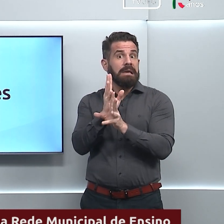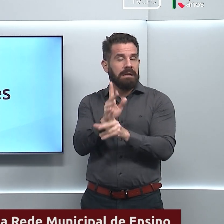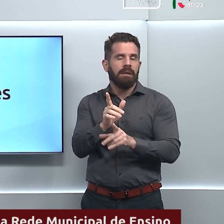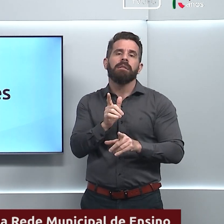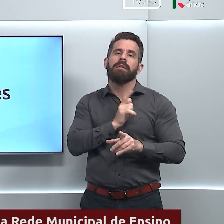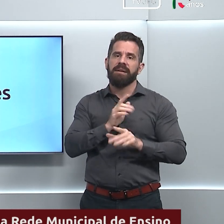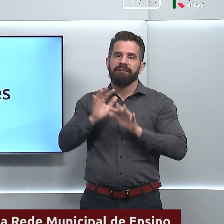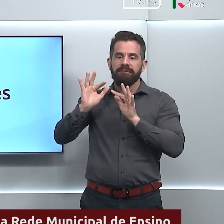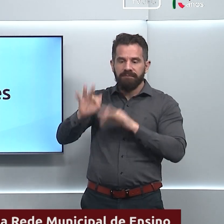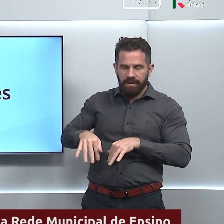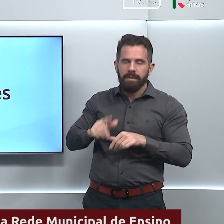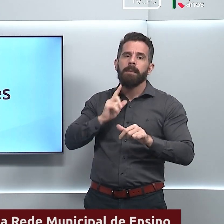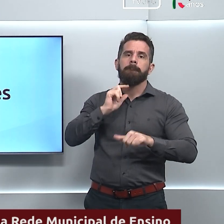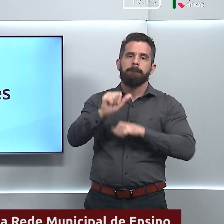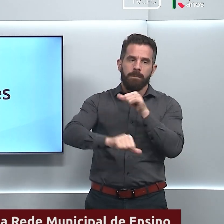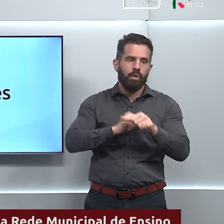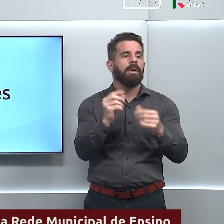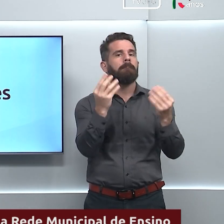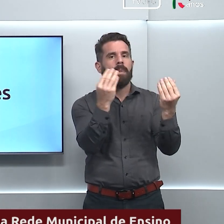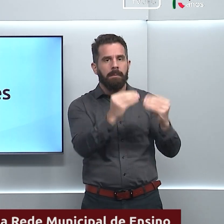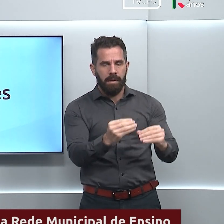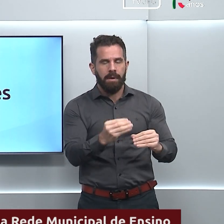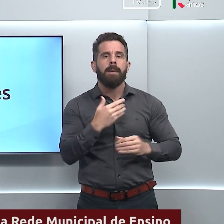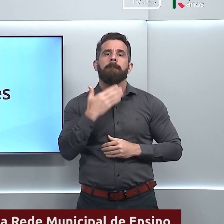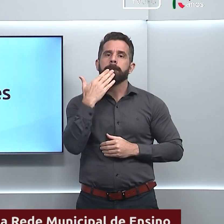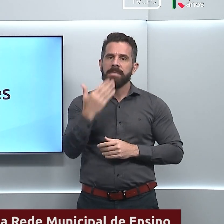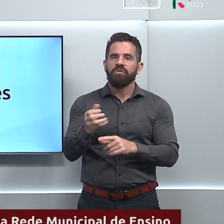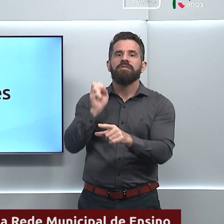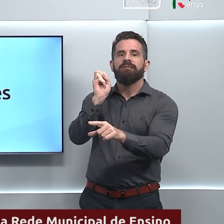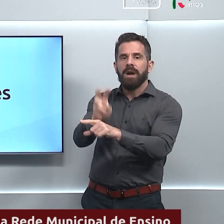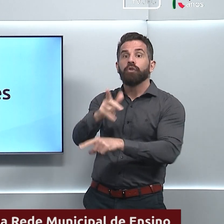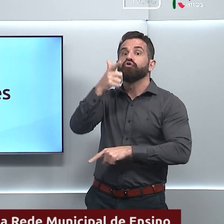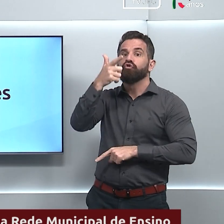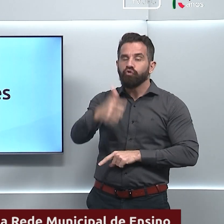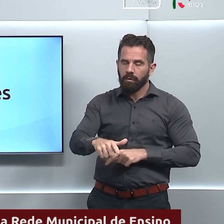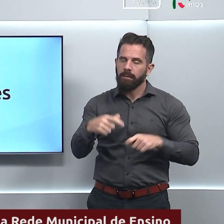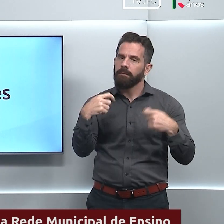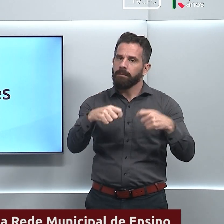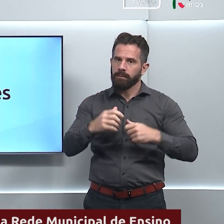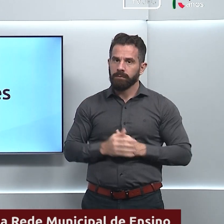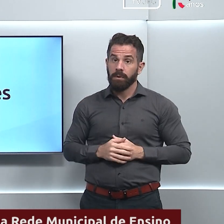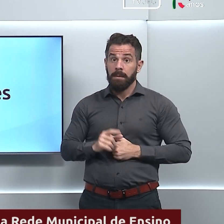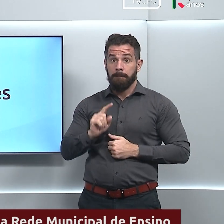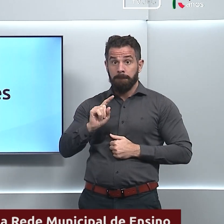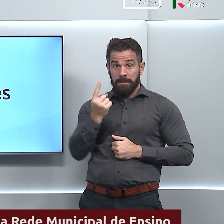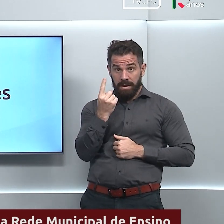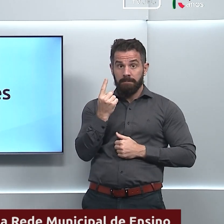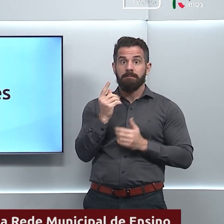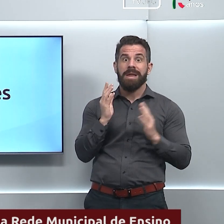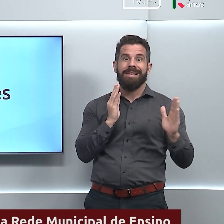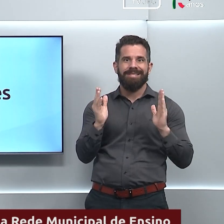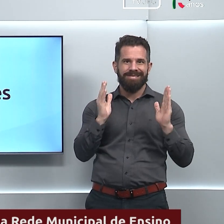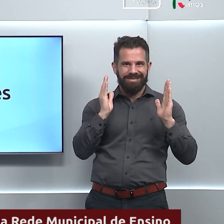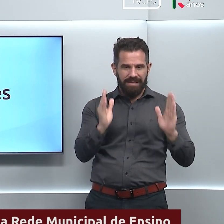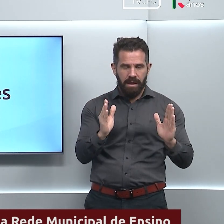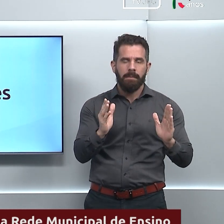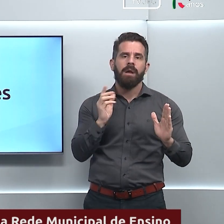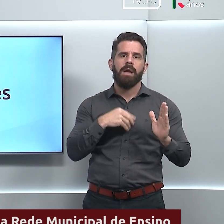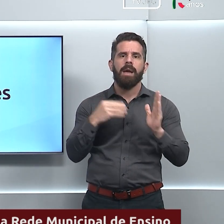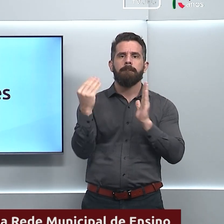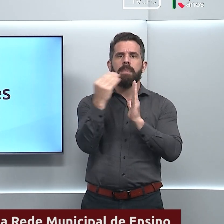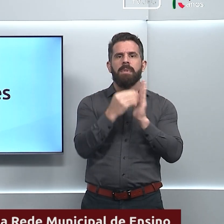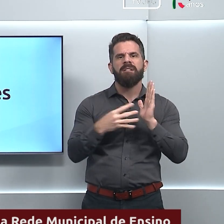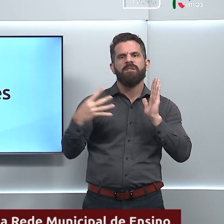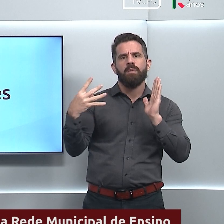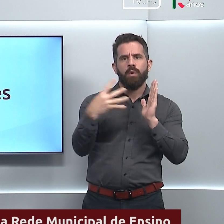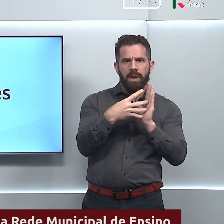ano. Então é necessário solicitar a vaga novamente. A primeira etapa do cadastro antecipado é o preenchimento de um